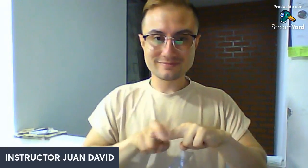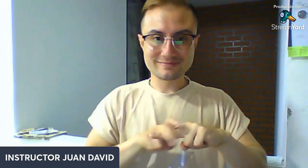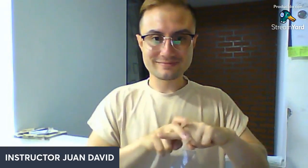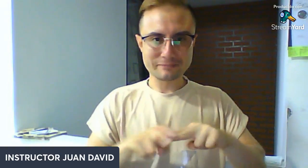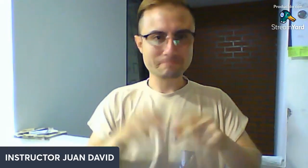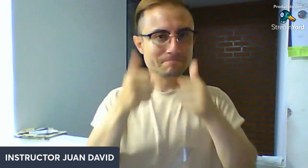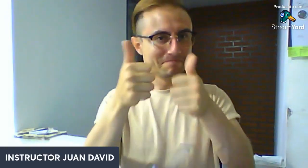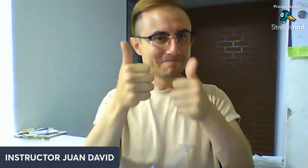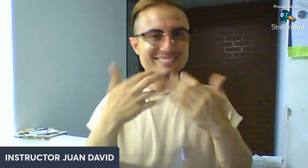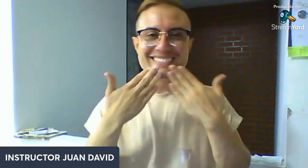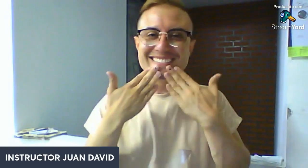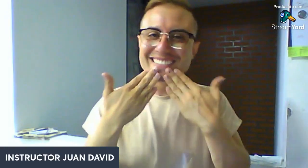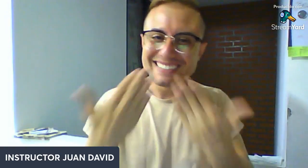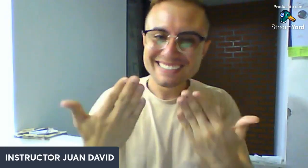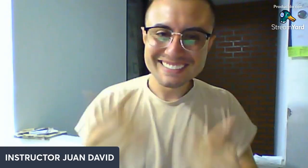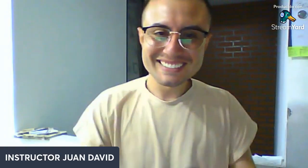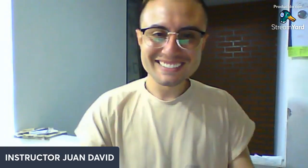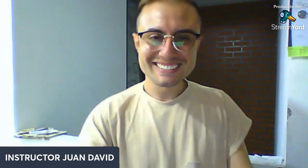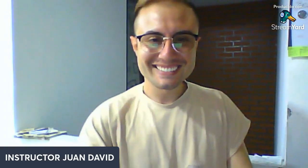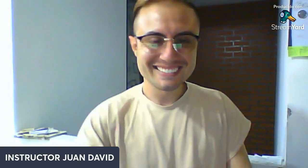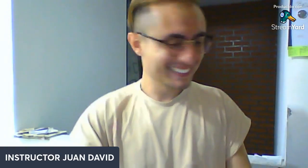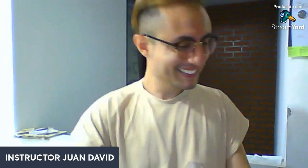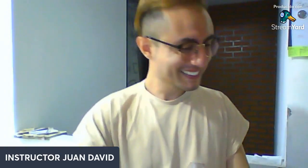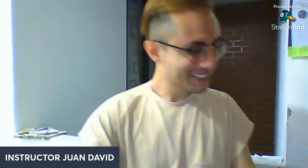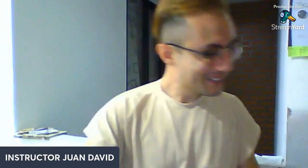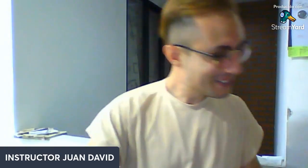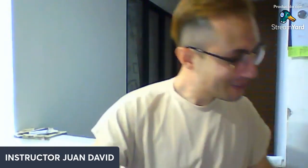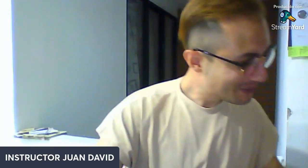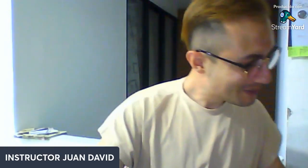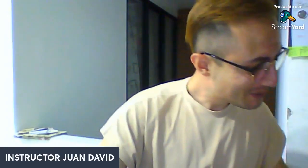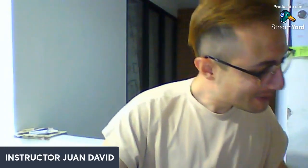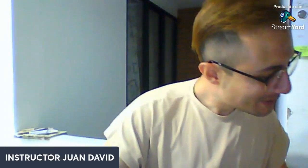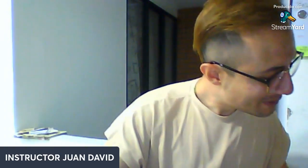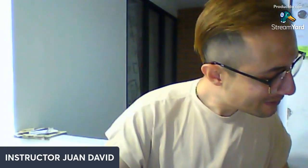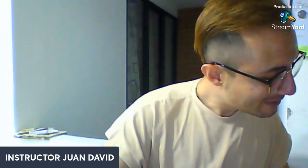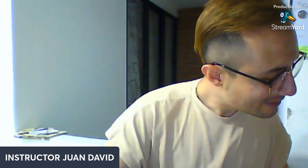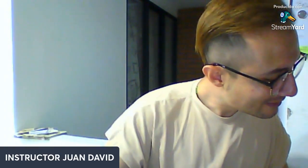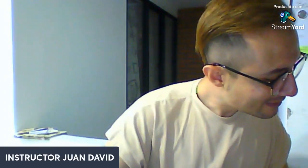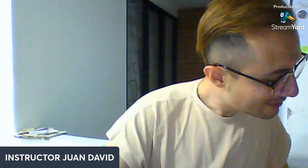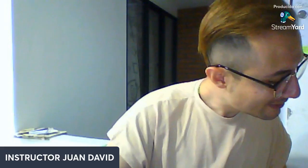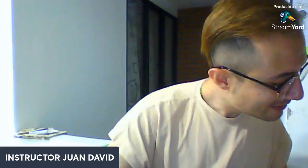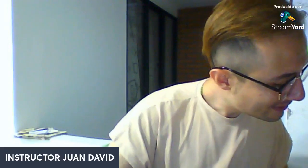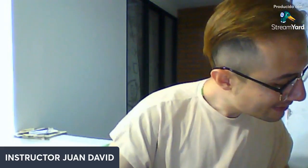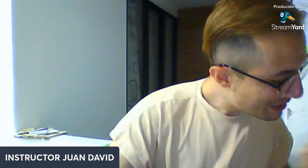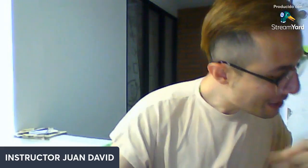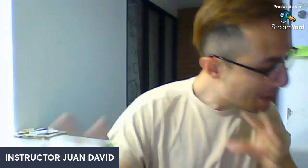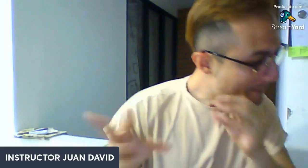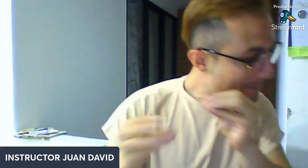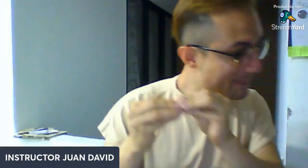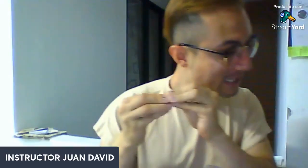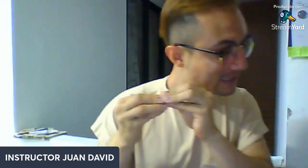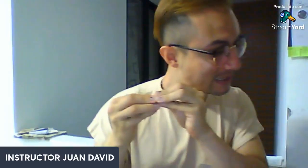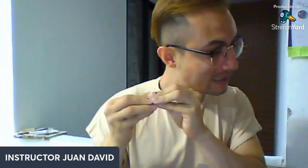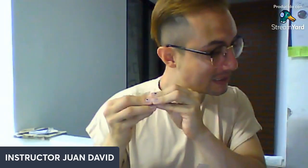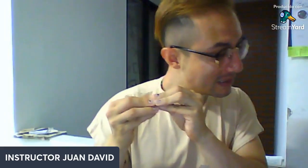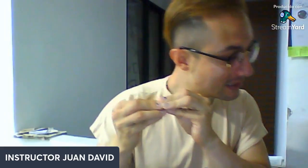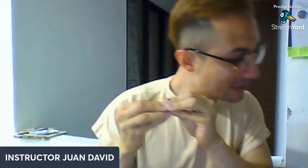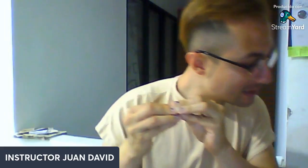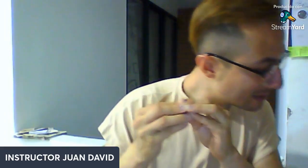loro. Muy bien, muchas gracias. Era una descripción más sencilla. Bueno,